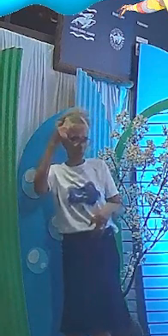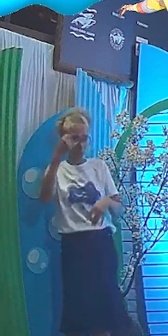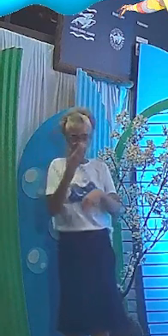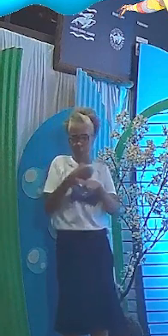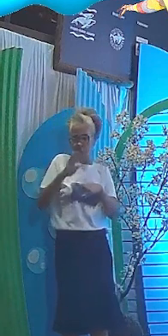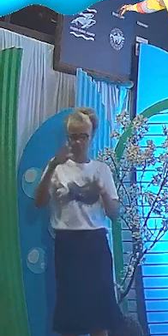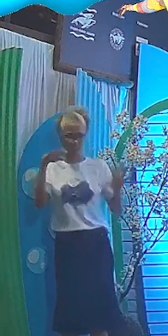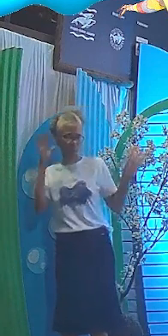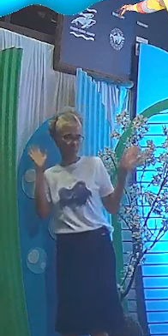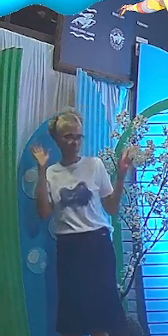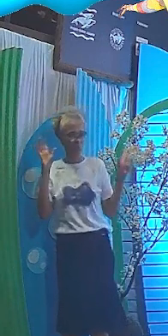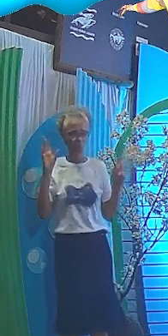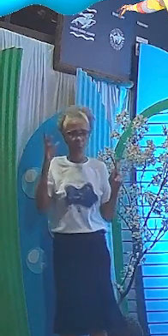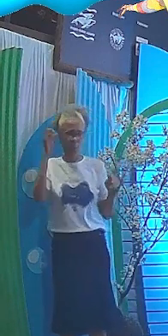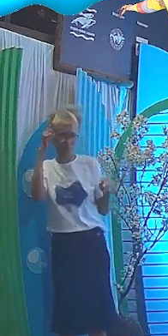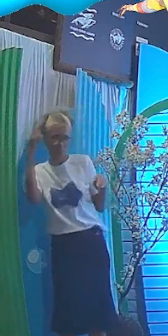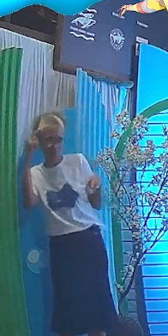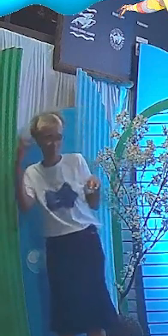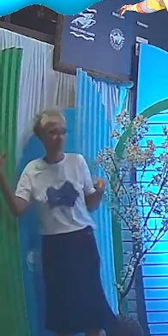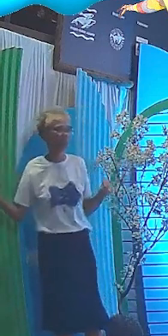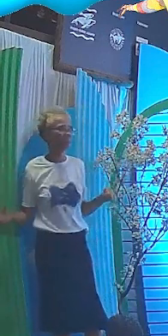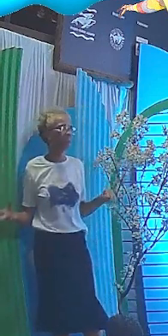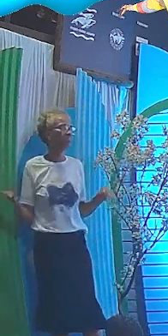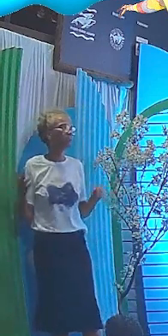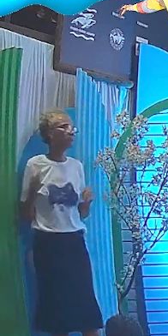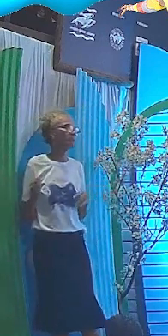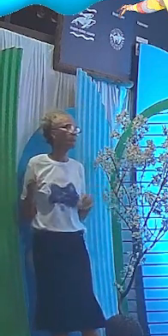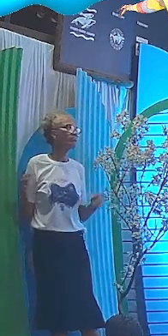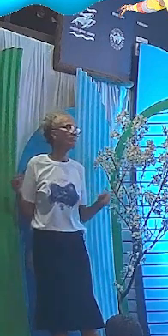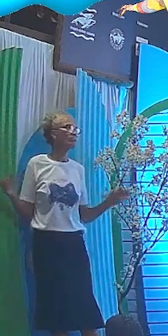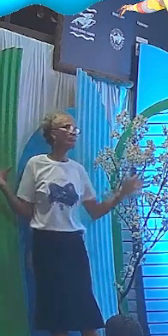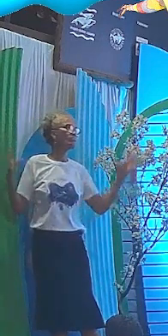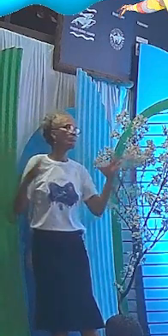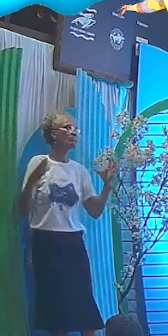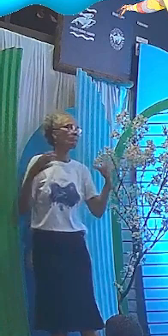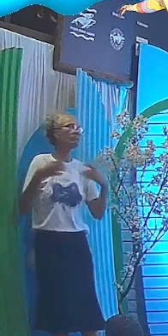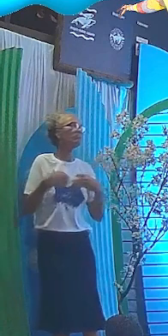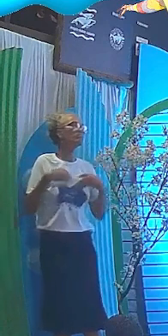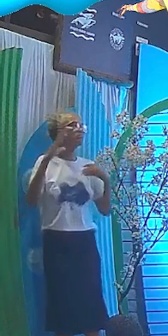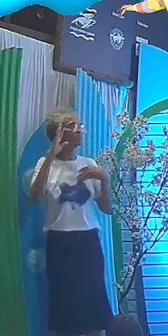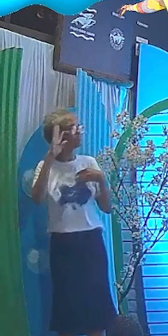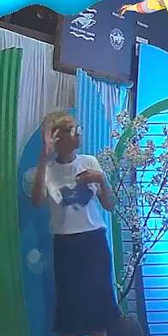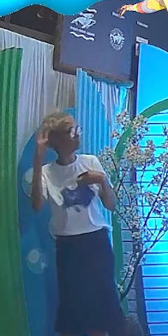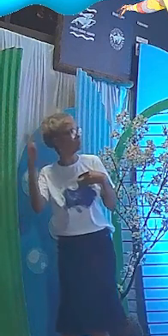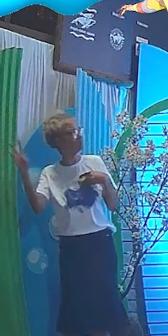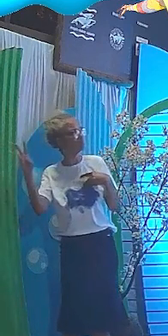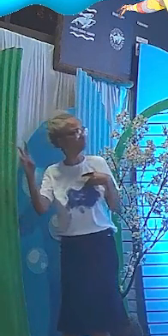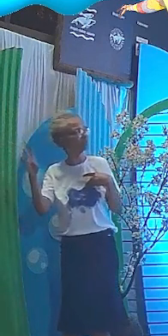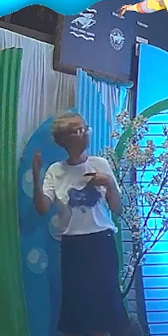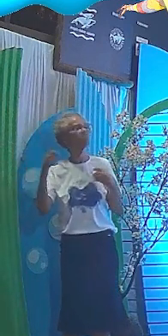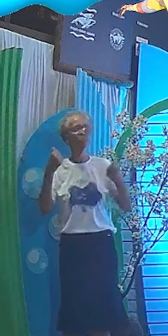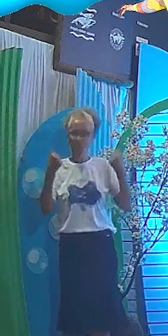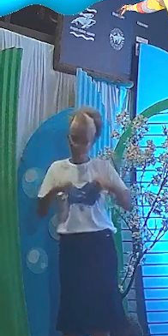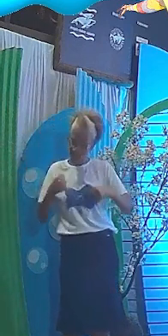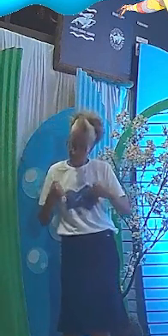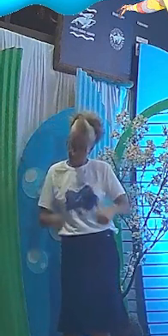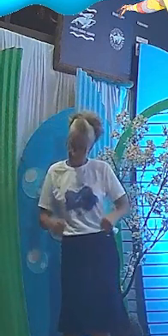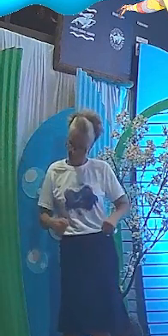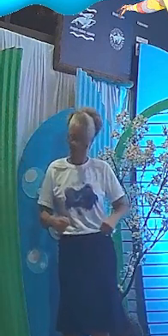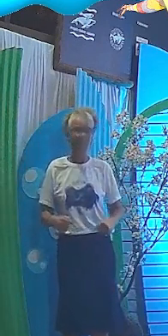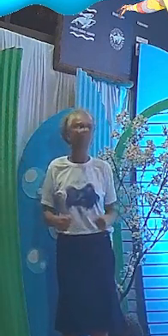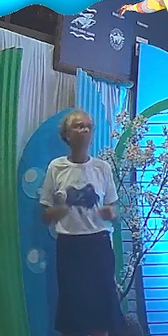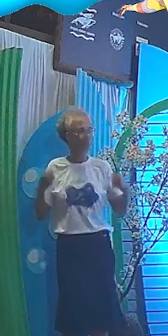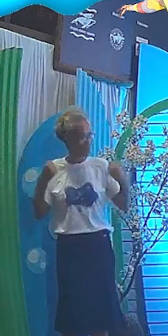tem como público jovem o público-alvo, e aí a gente se ancora na ideia de que nós temos por